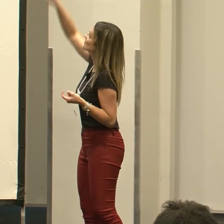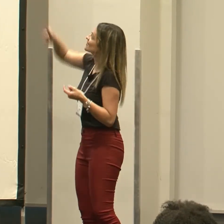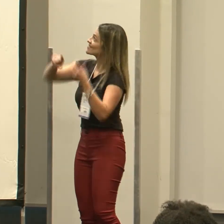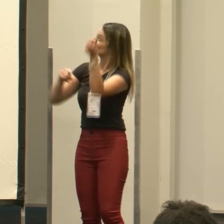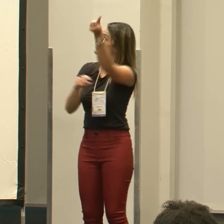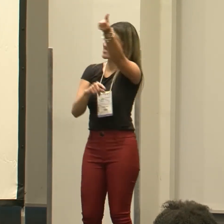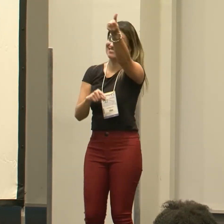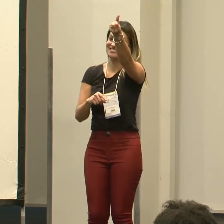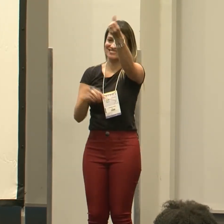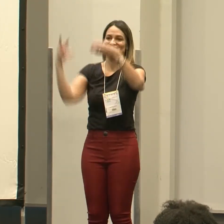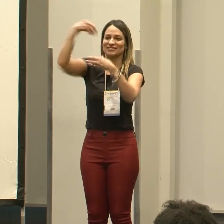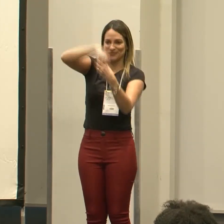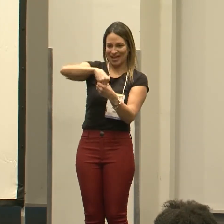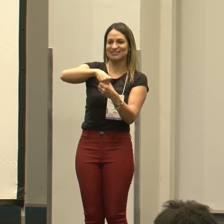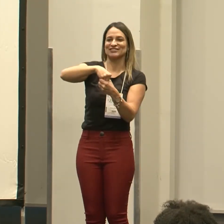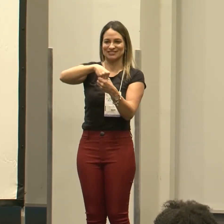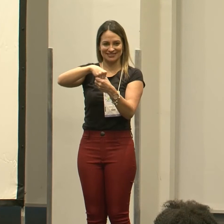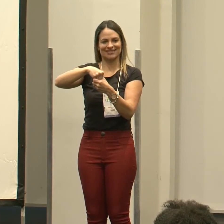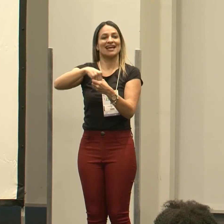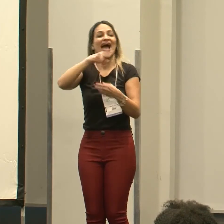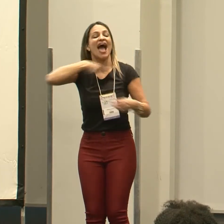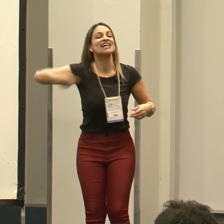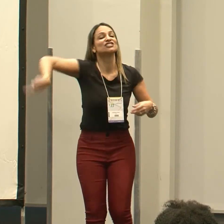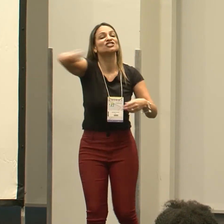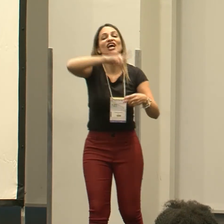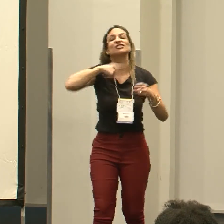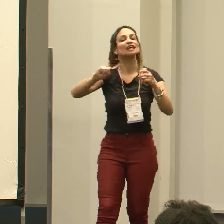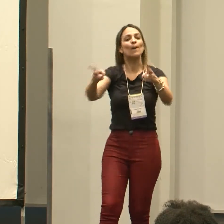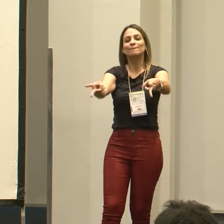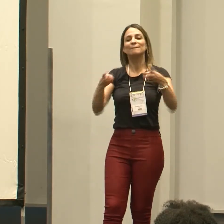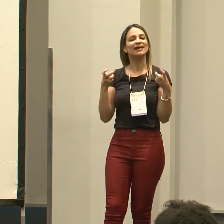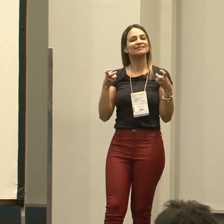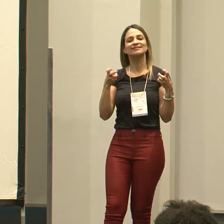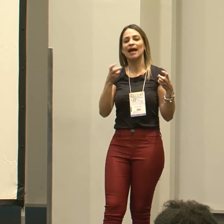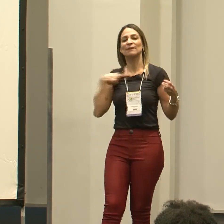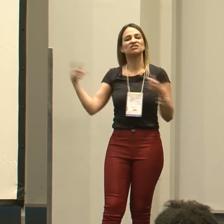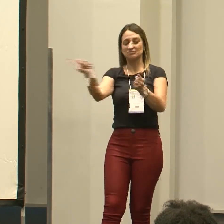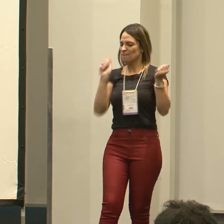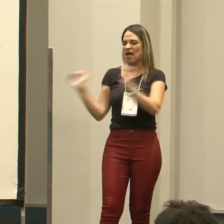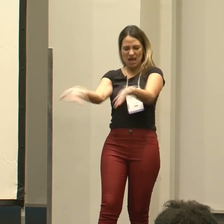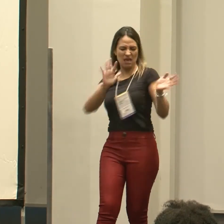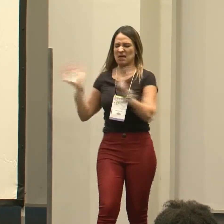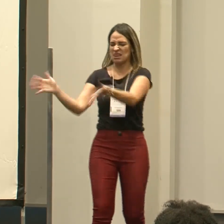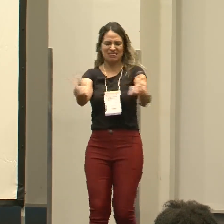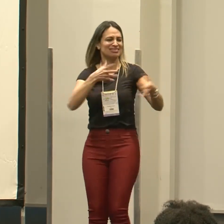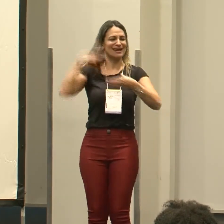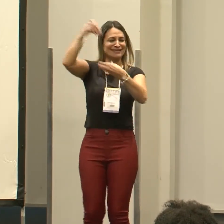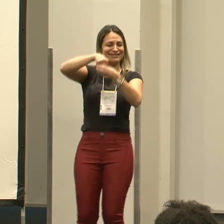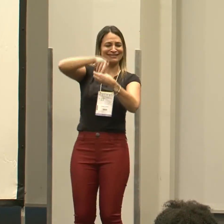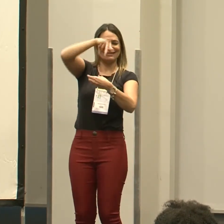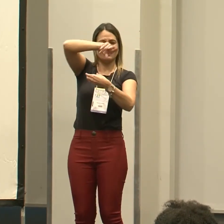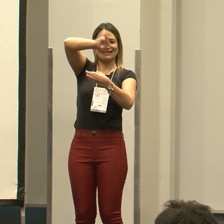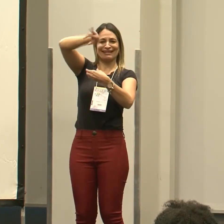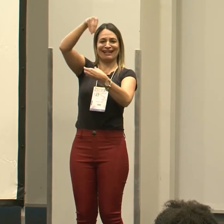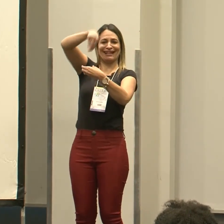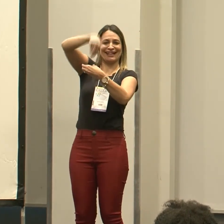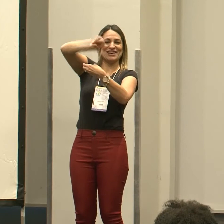movimento retilíneo, movimento de zigue-zague. Nós muitas vezes não percebemos no uso da